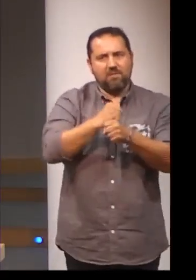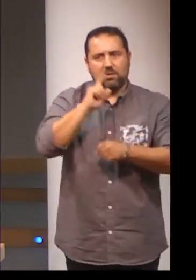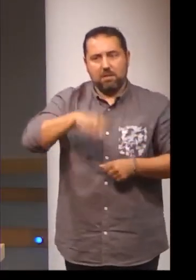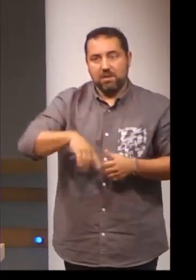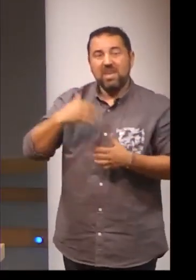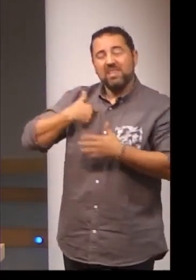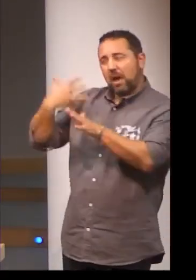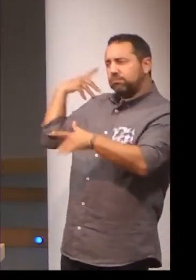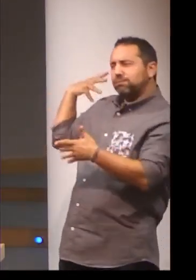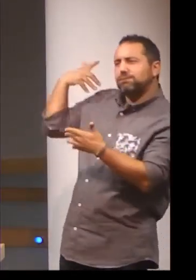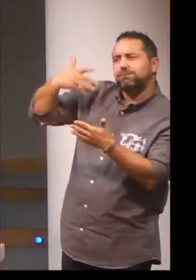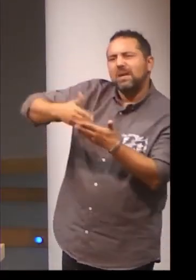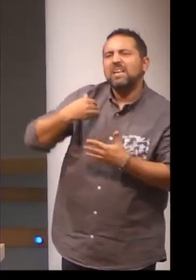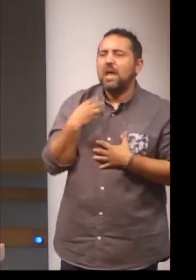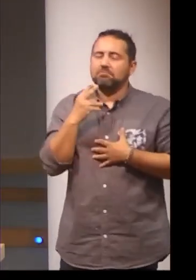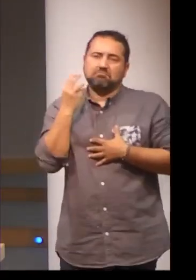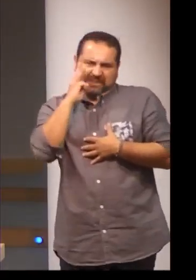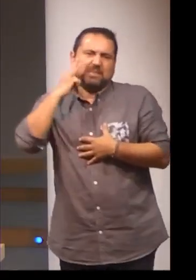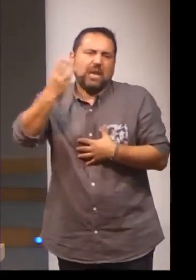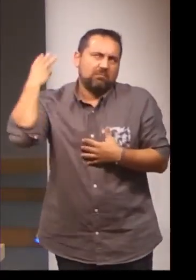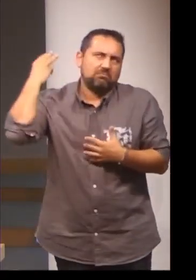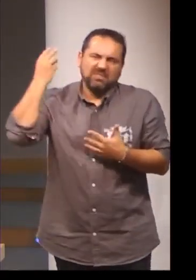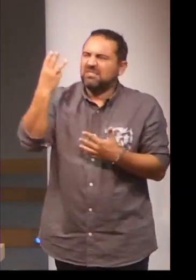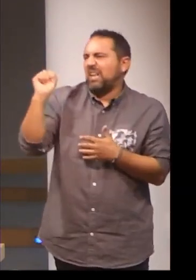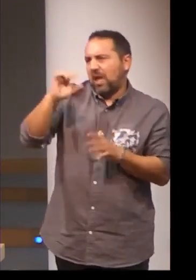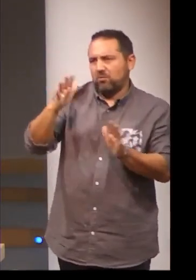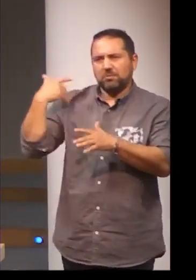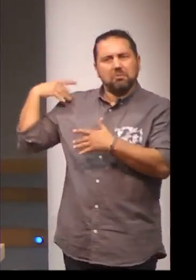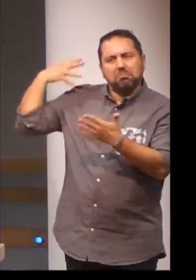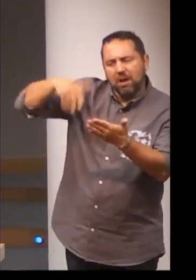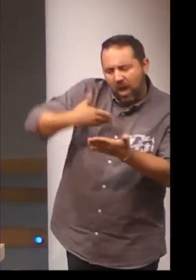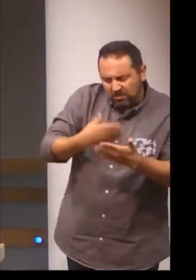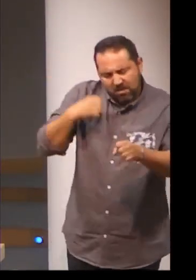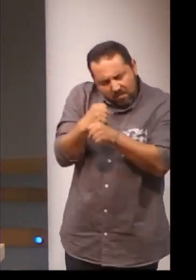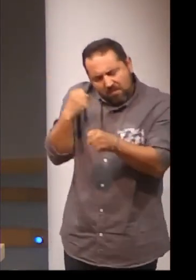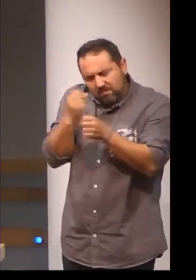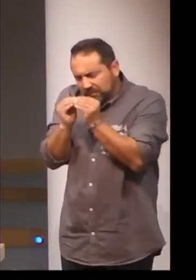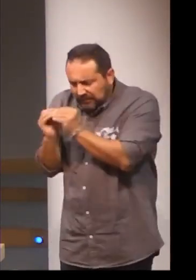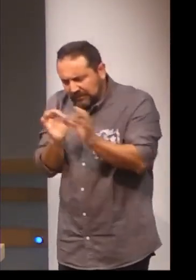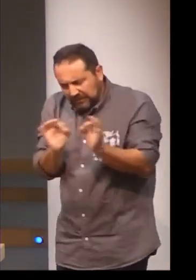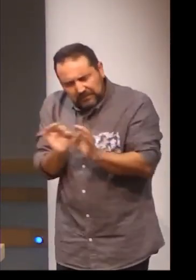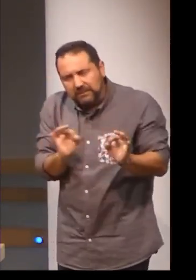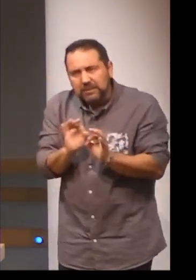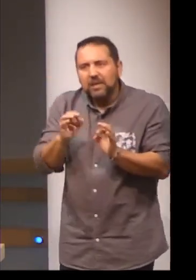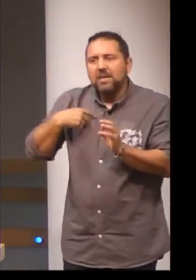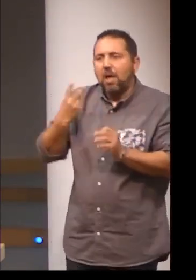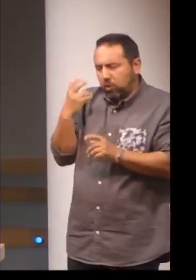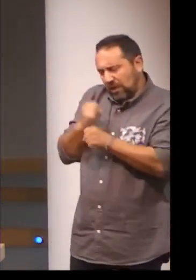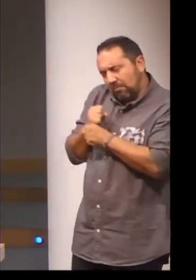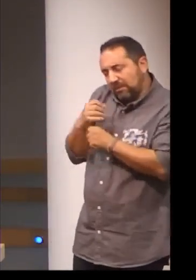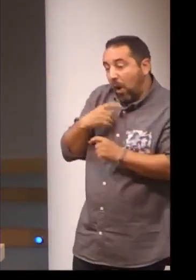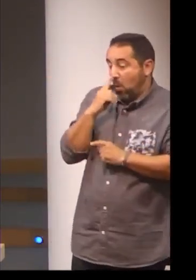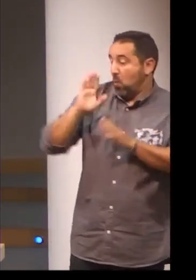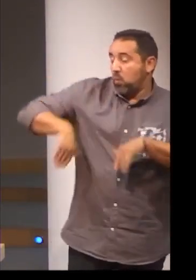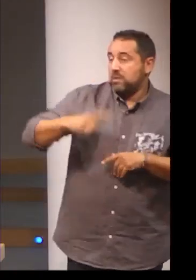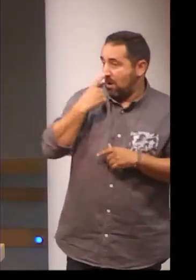trabajo, dos más callados y uno más públicamente, en el que ya empezamos a contactar y a pedir colaboración más directa a las